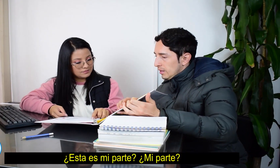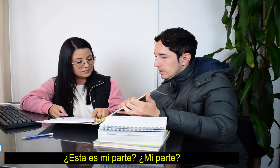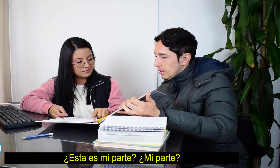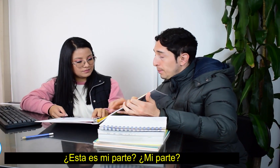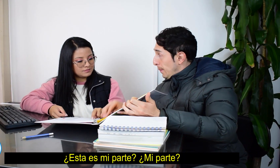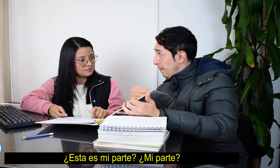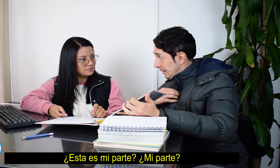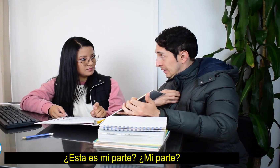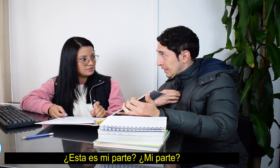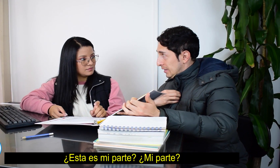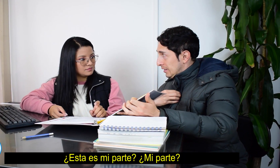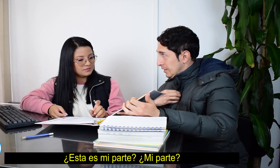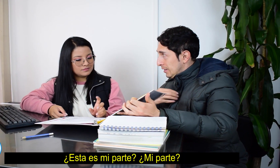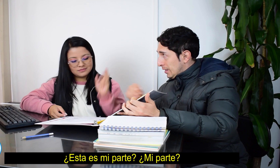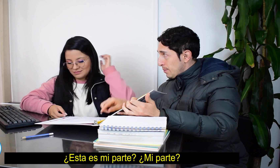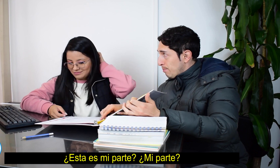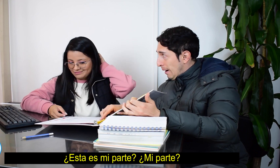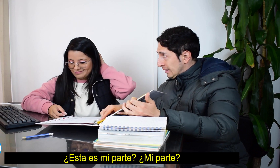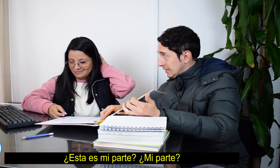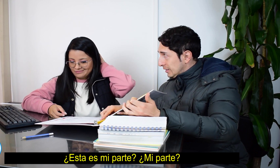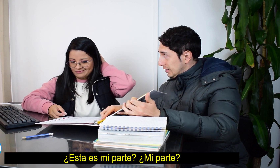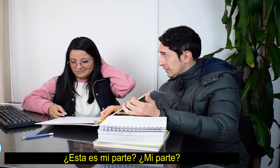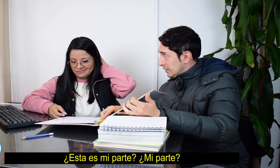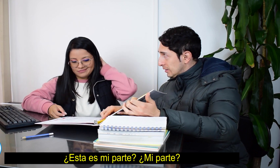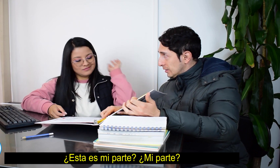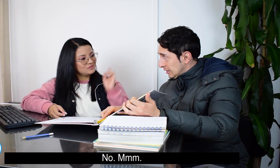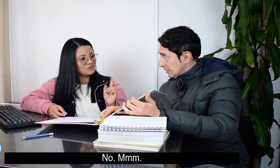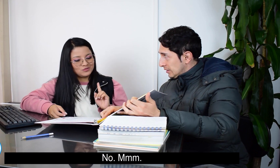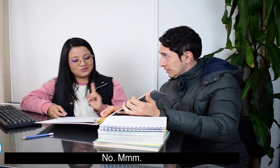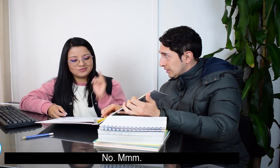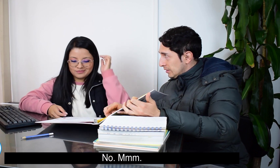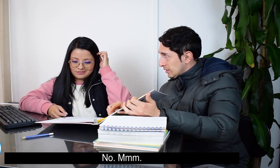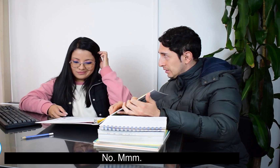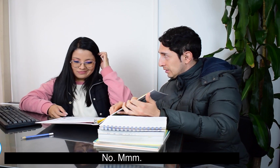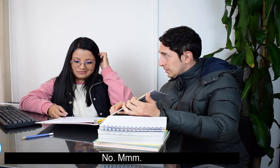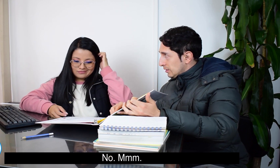¿Esta es mi parte? ¿Mi parte? No.